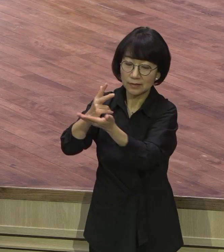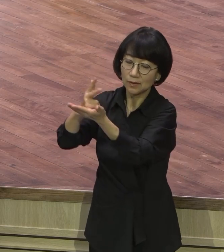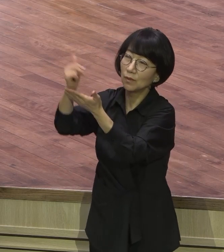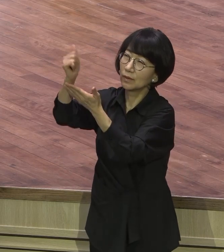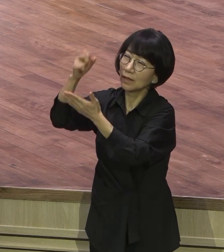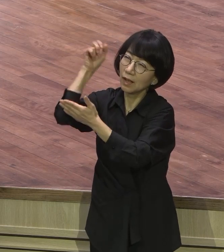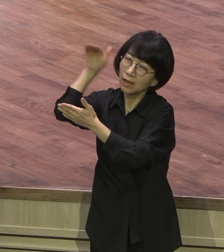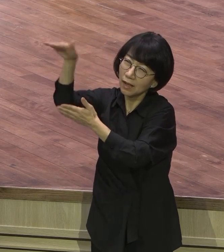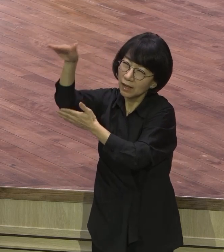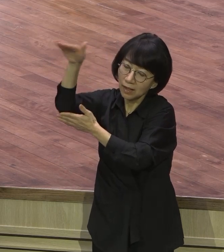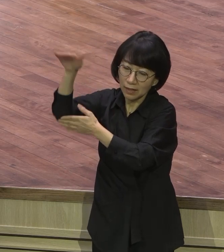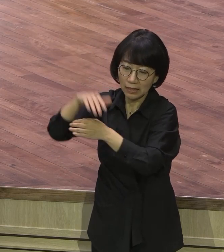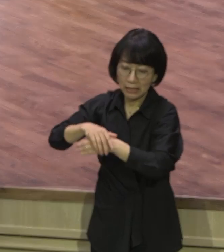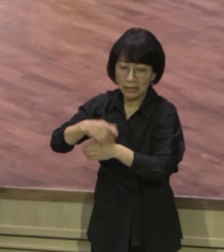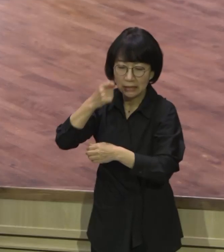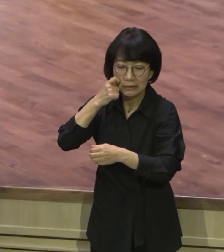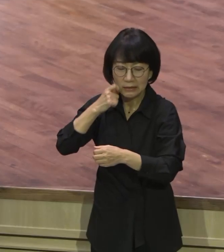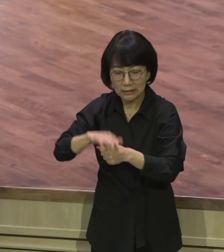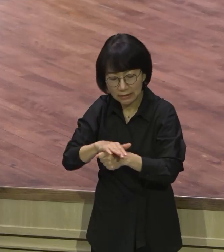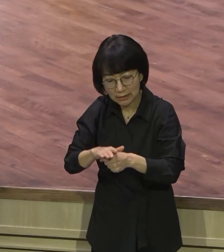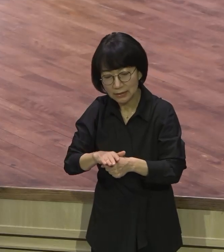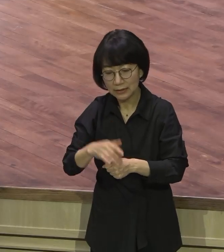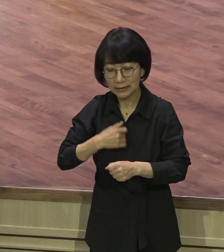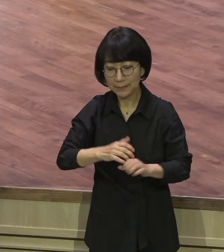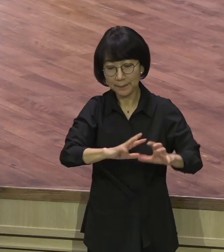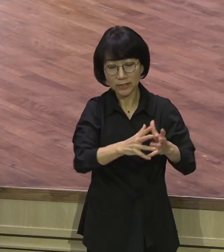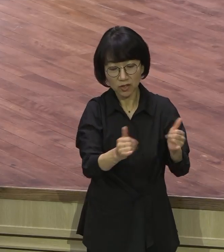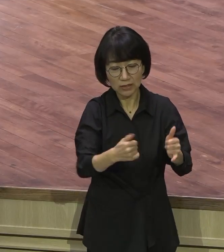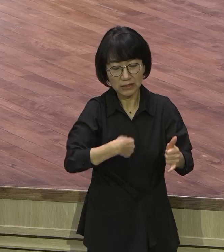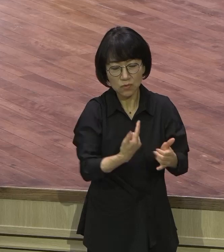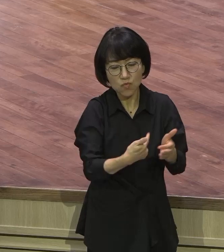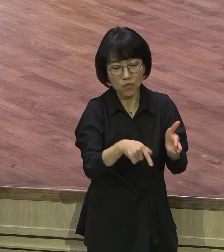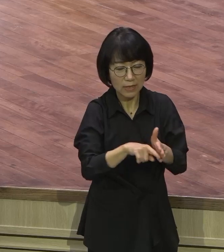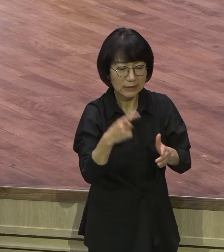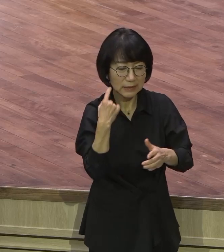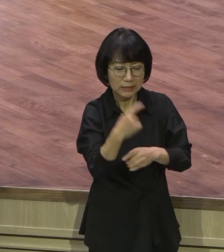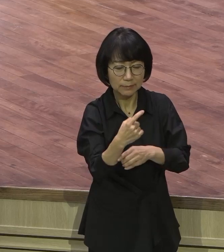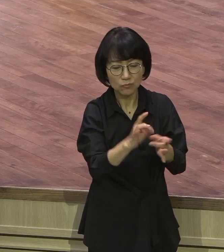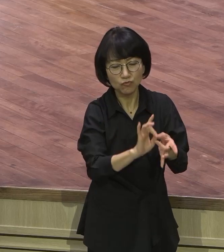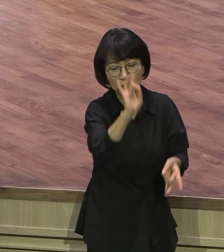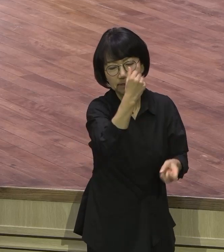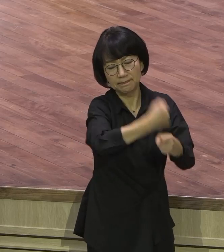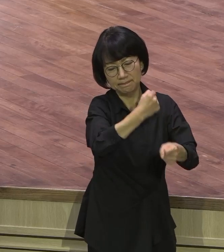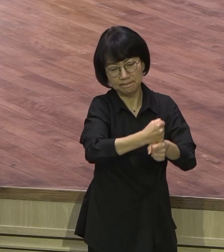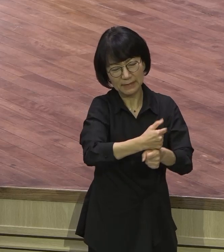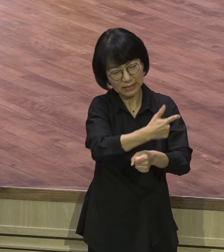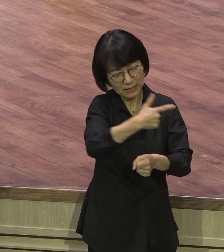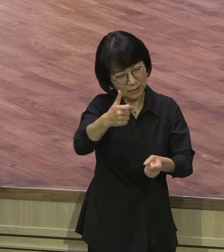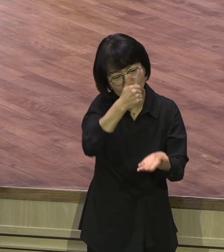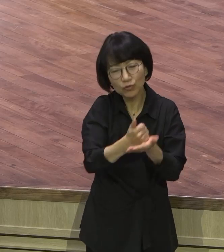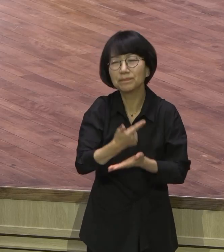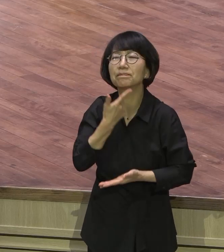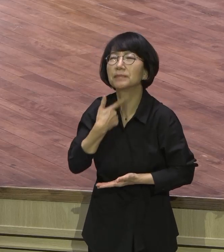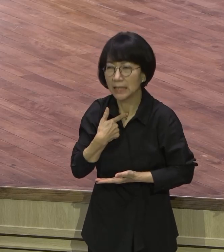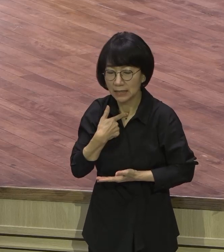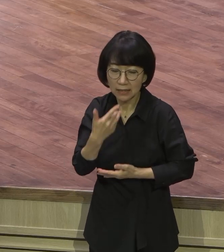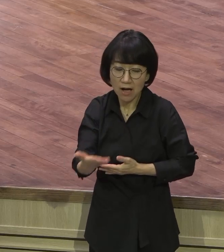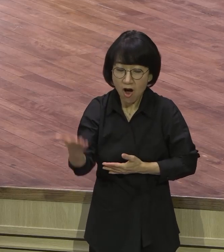슬퍼도 소이다 이 백성이 자기들을 위하여 금신을 만들어 싸우니 큰 죄를 범하였나이다.